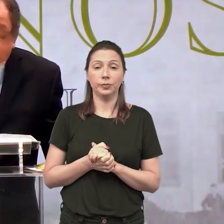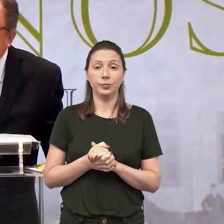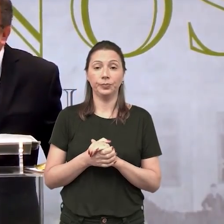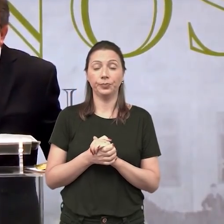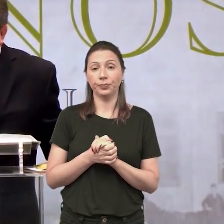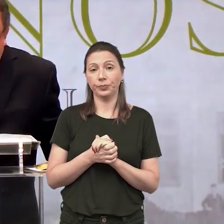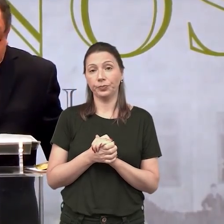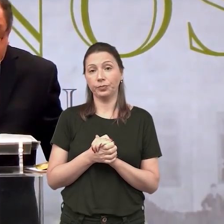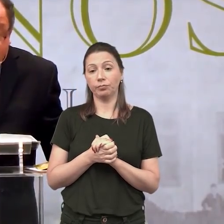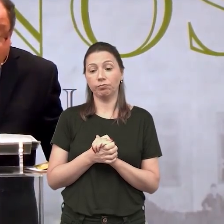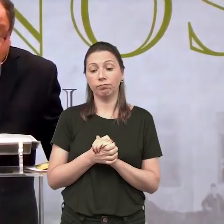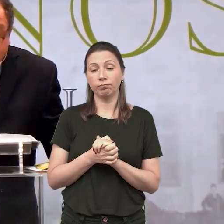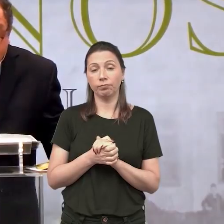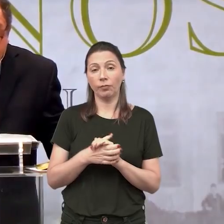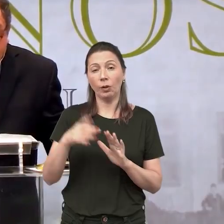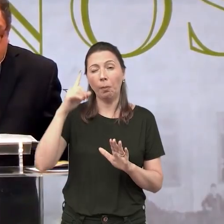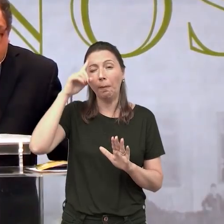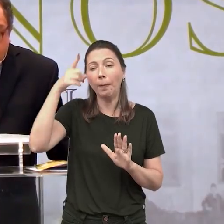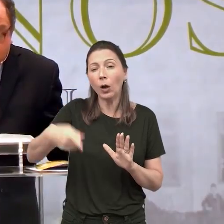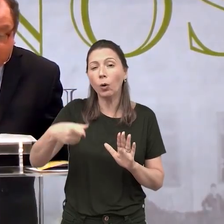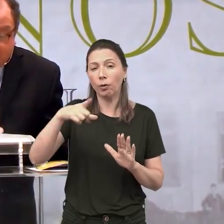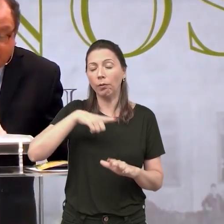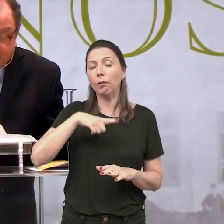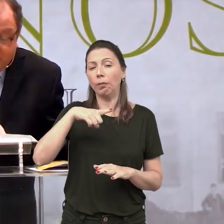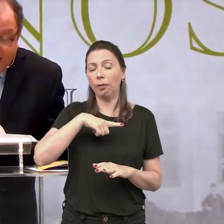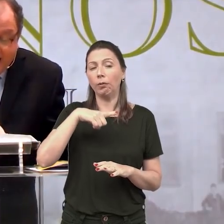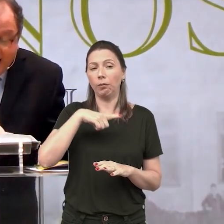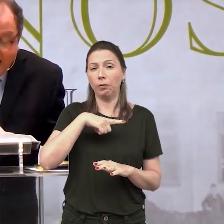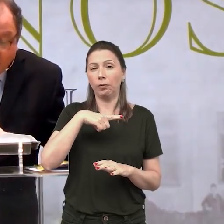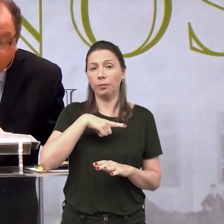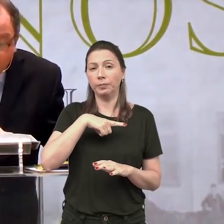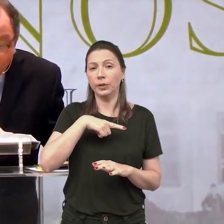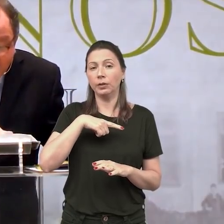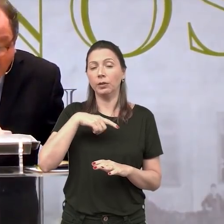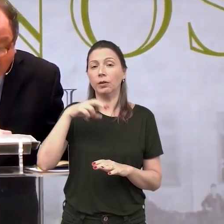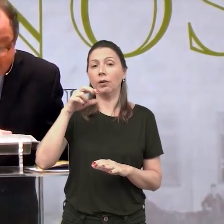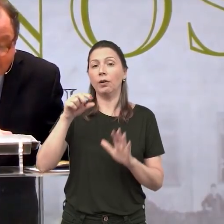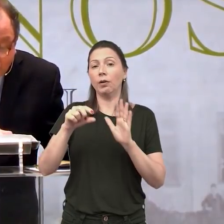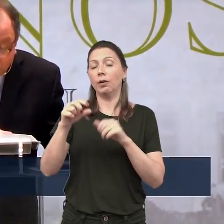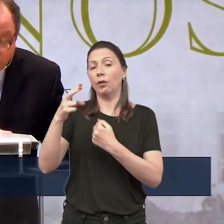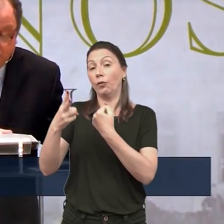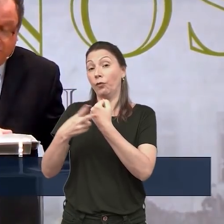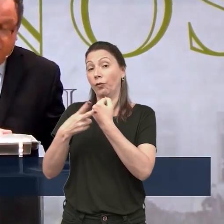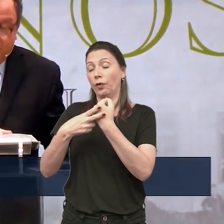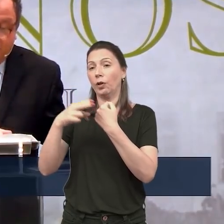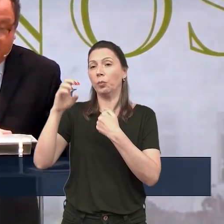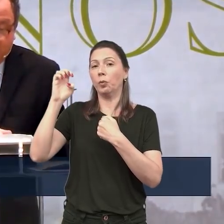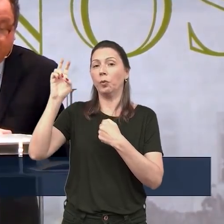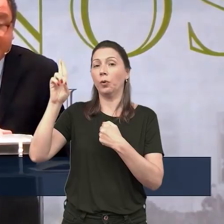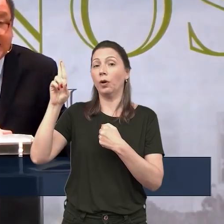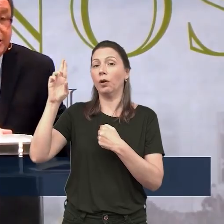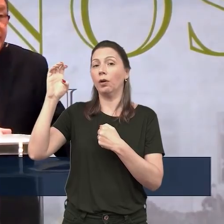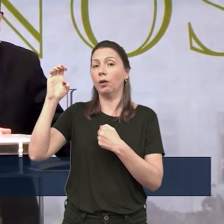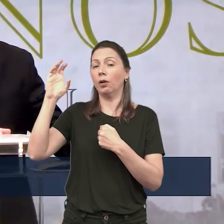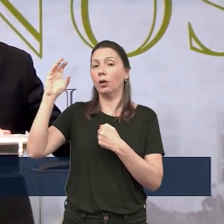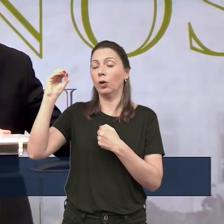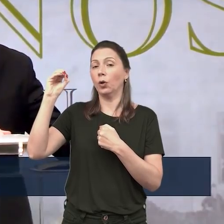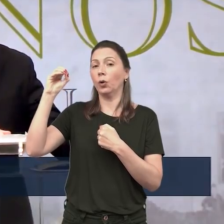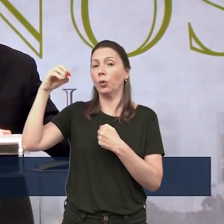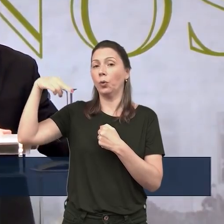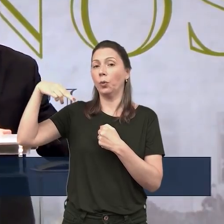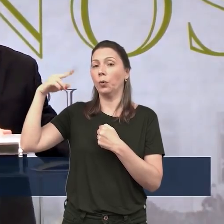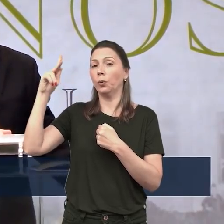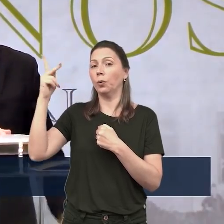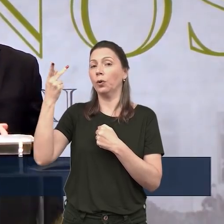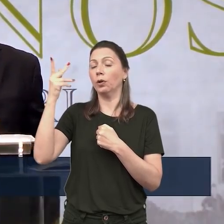Versículo 6 tem um imperativo no hebraico aí. E o imperativo é reconhece-o. É um imperativo, é uma